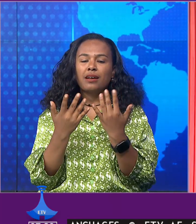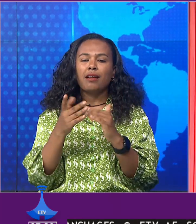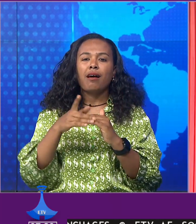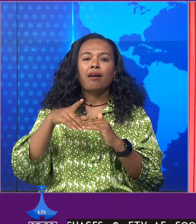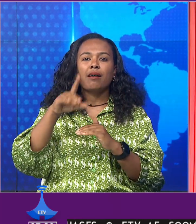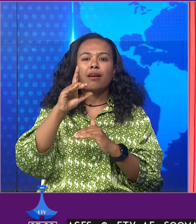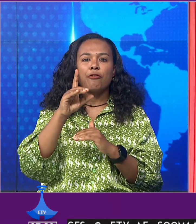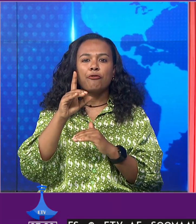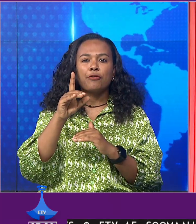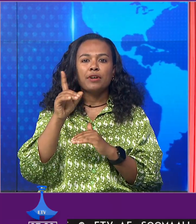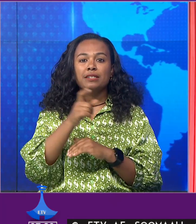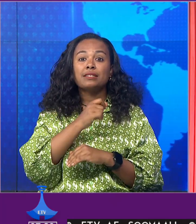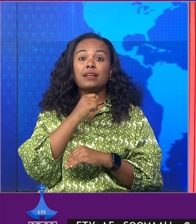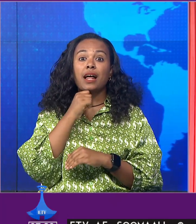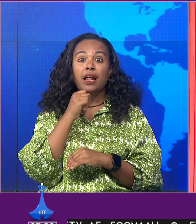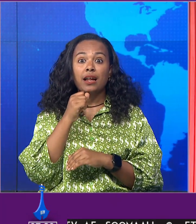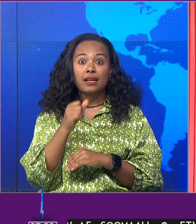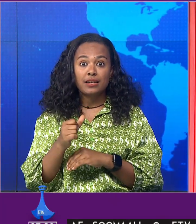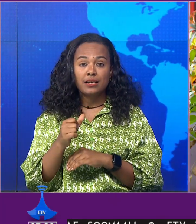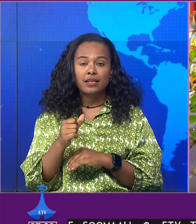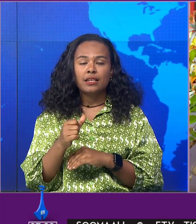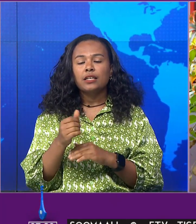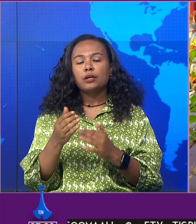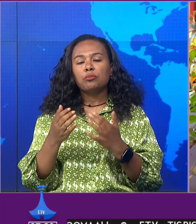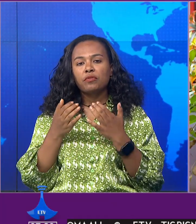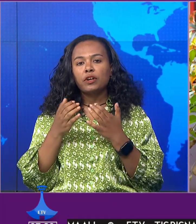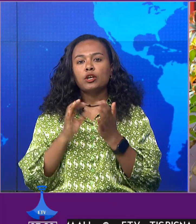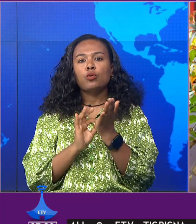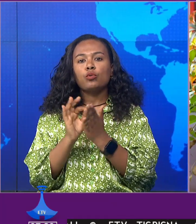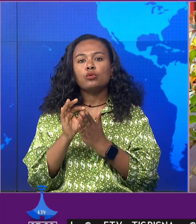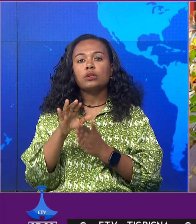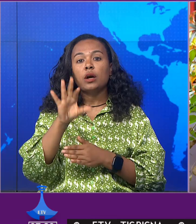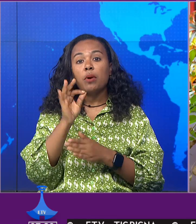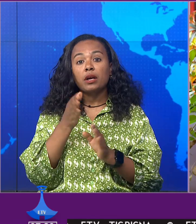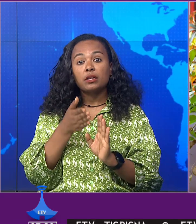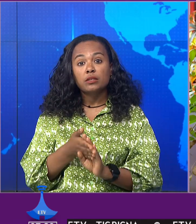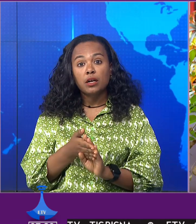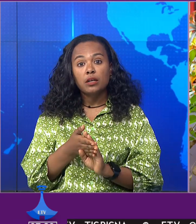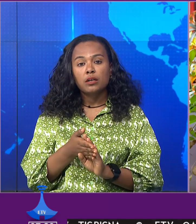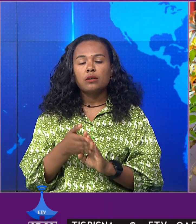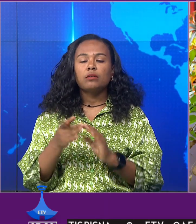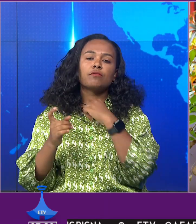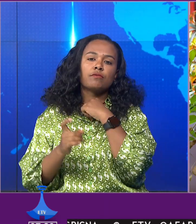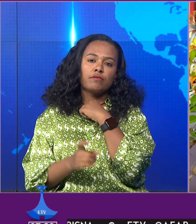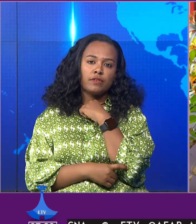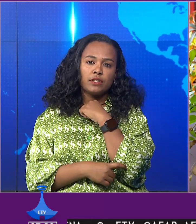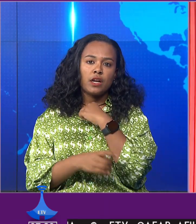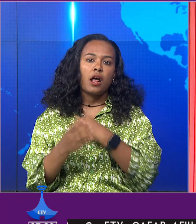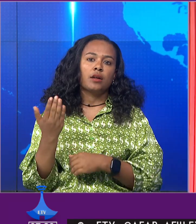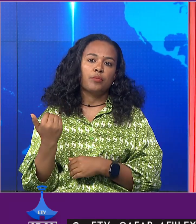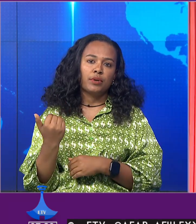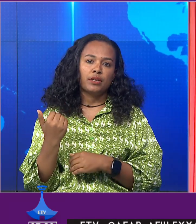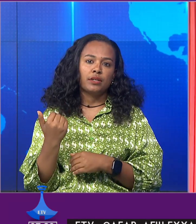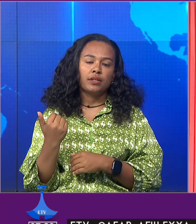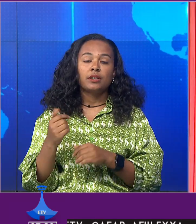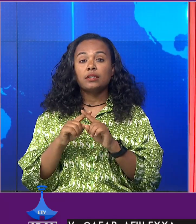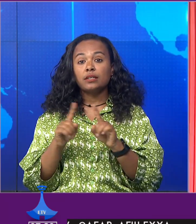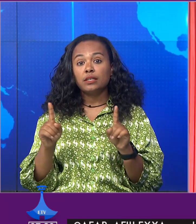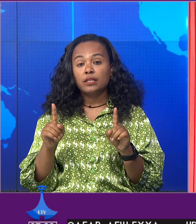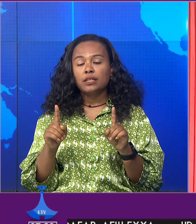ያላለ ከመሆኑ ጋር ተያይዞ የሚፈለገውን ቁጥር ከማግኘት አንጻር ፈተና ነበረ ማለት ነው። ነገር ግን